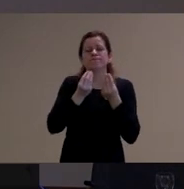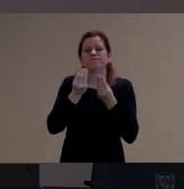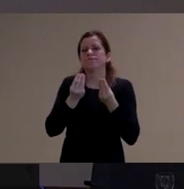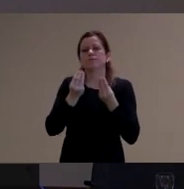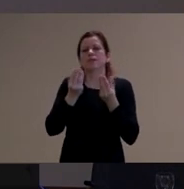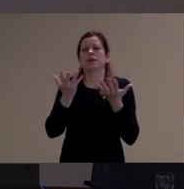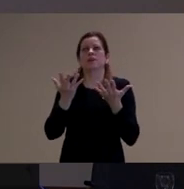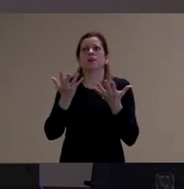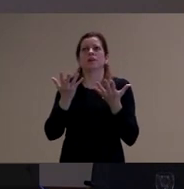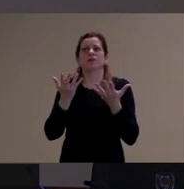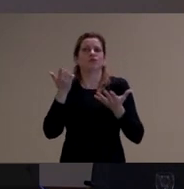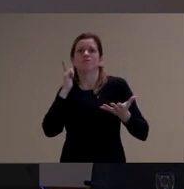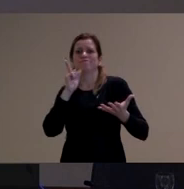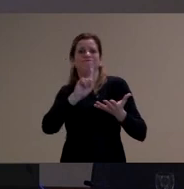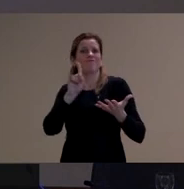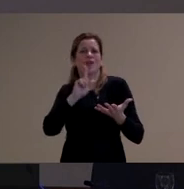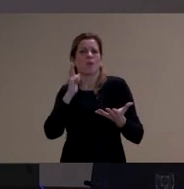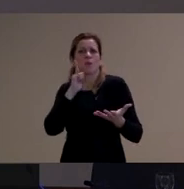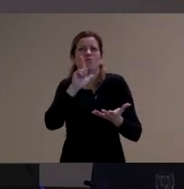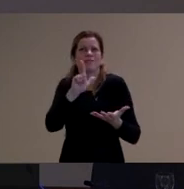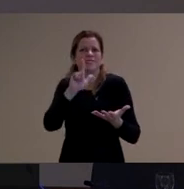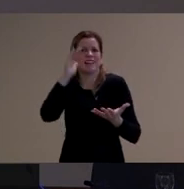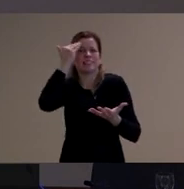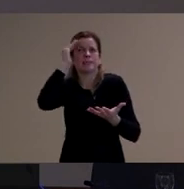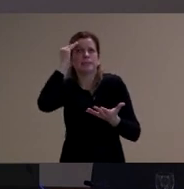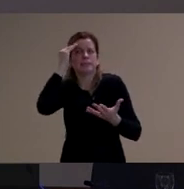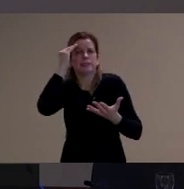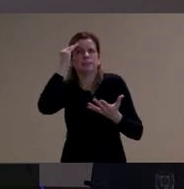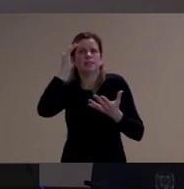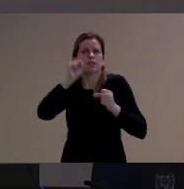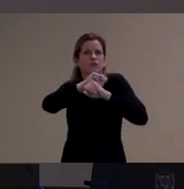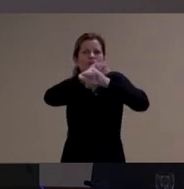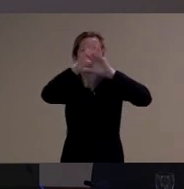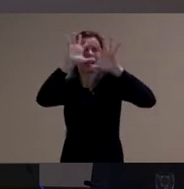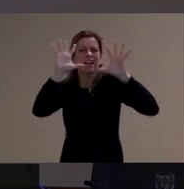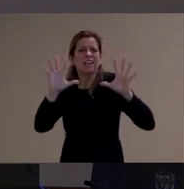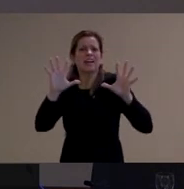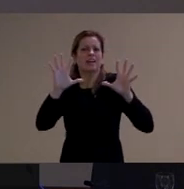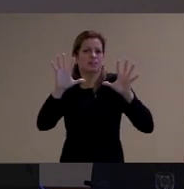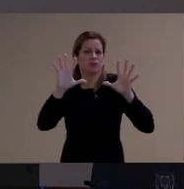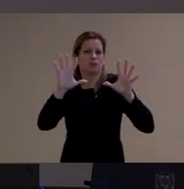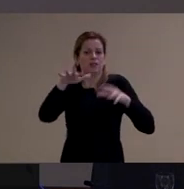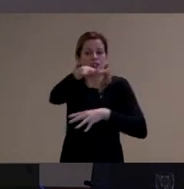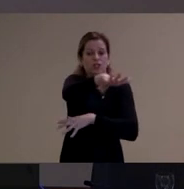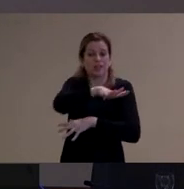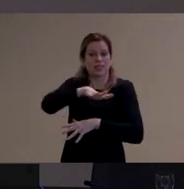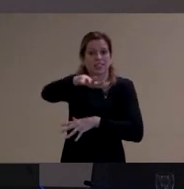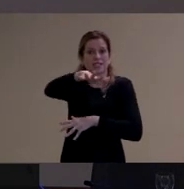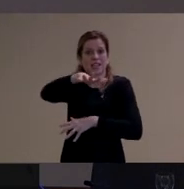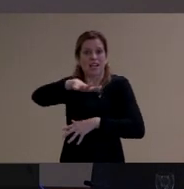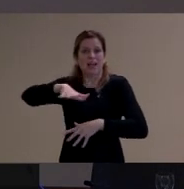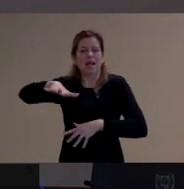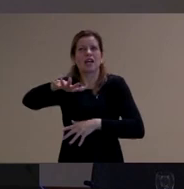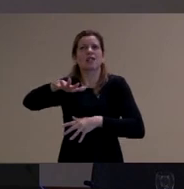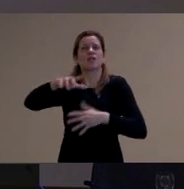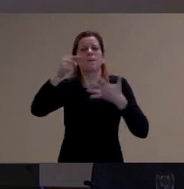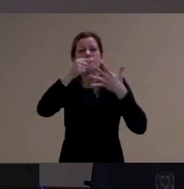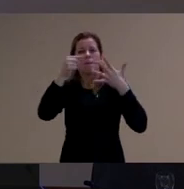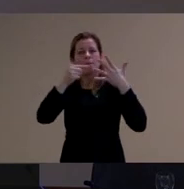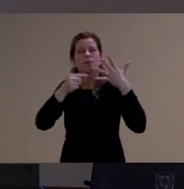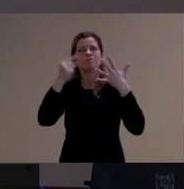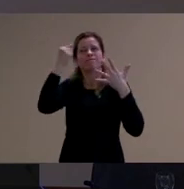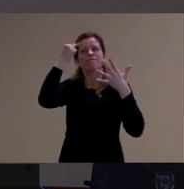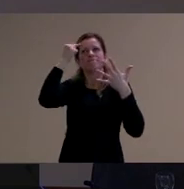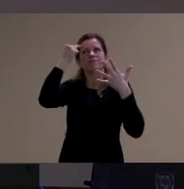permitem essa compreensão tão direta de elementos para pensar a ação